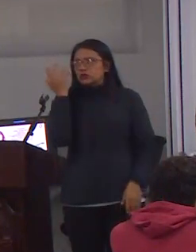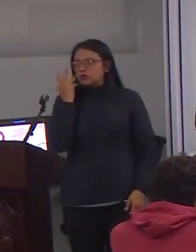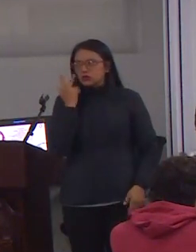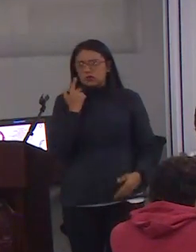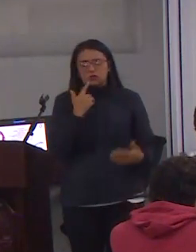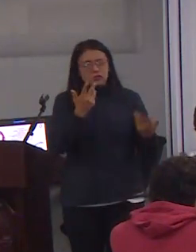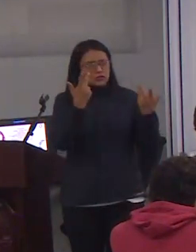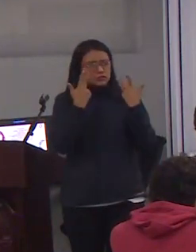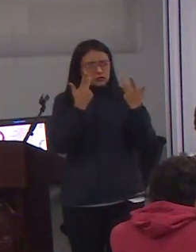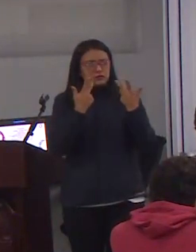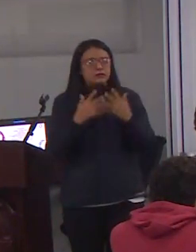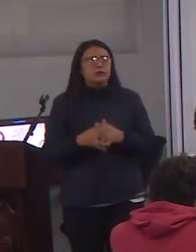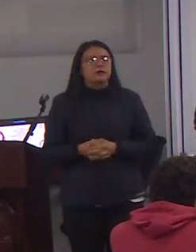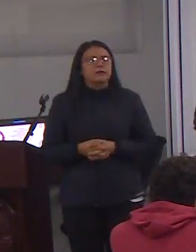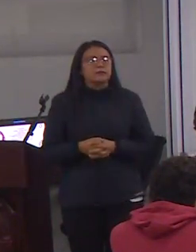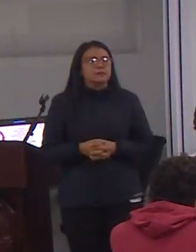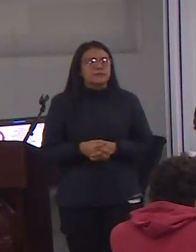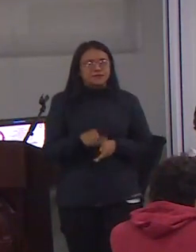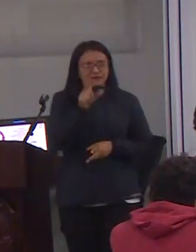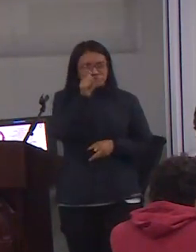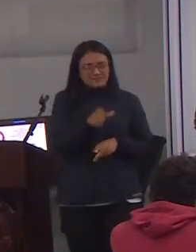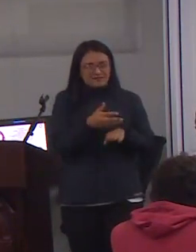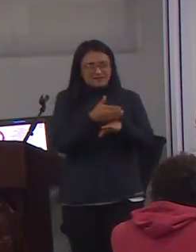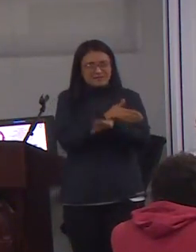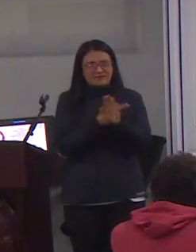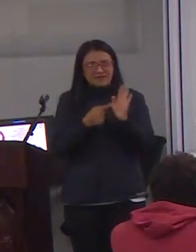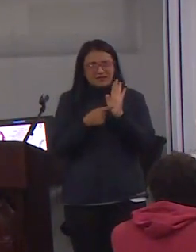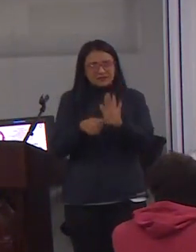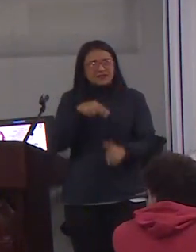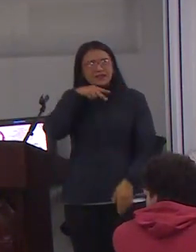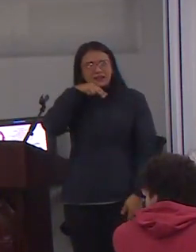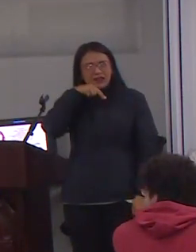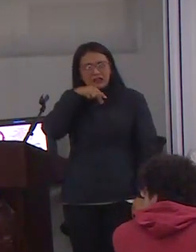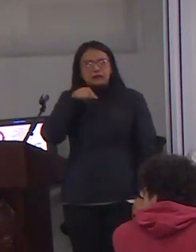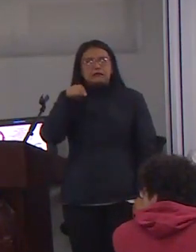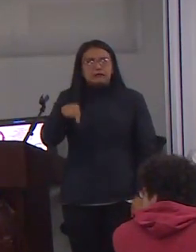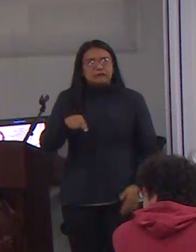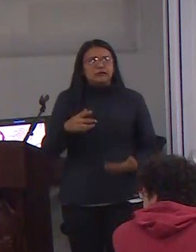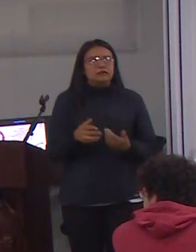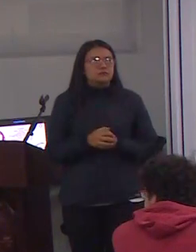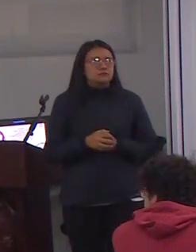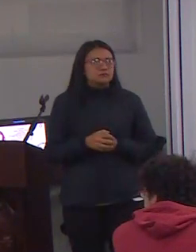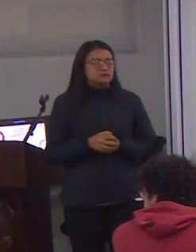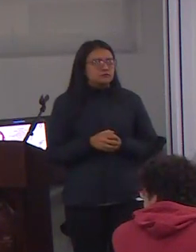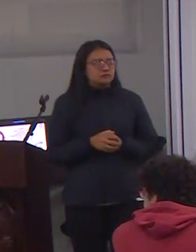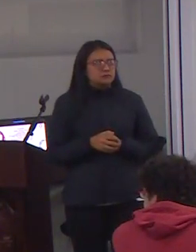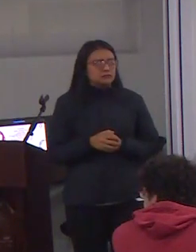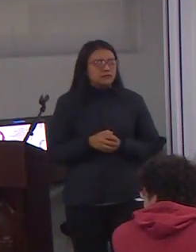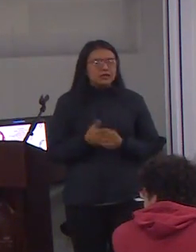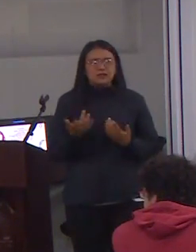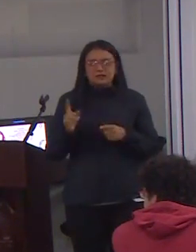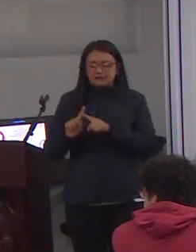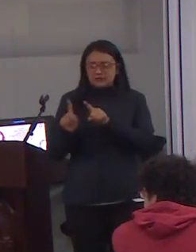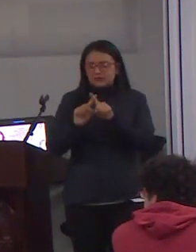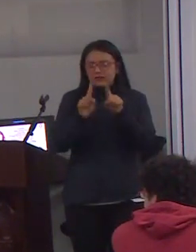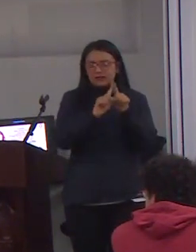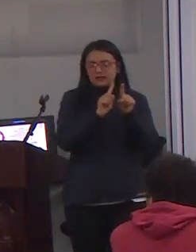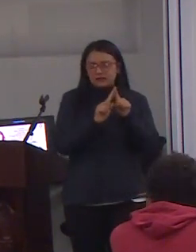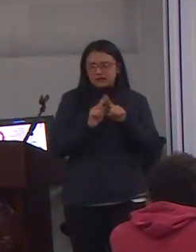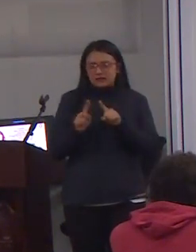¿sí? el chico que les mostré de baja talla o sea las diferentes